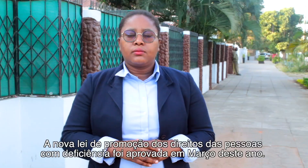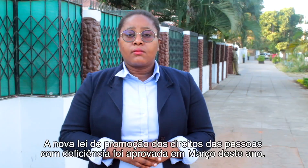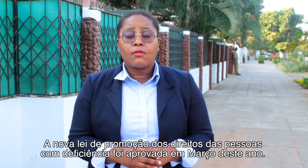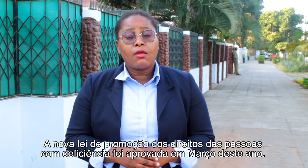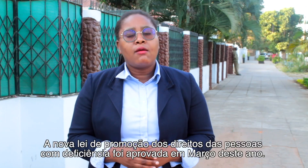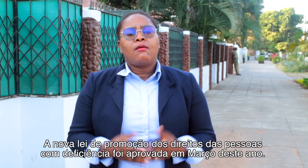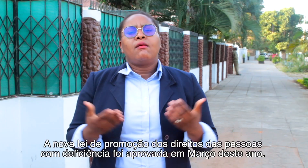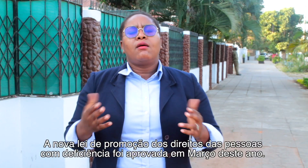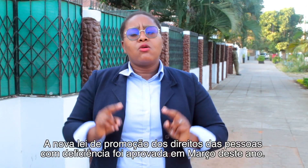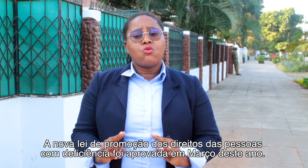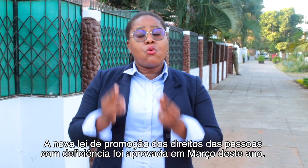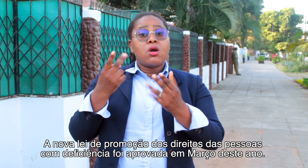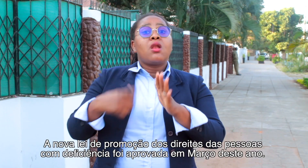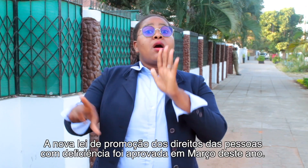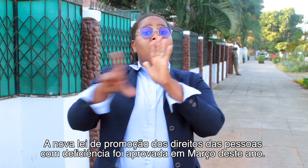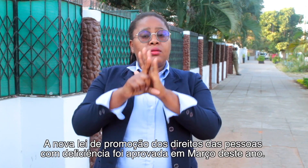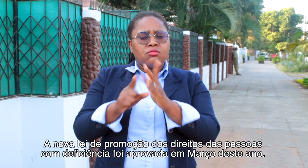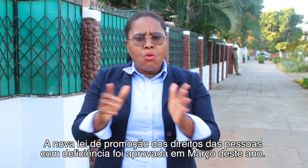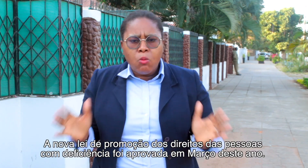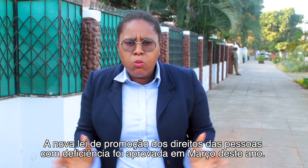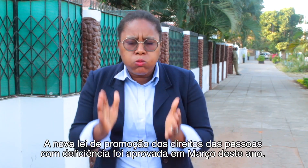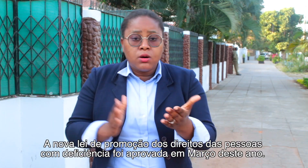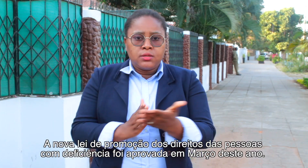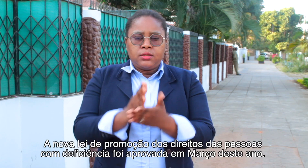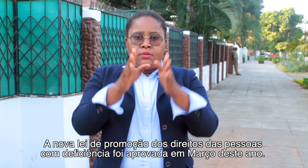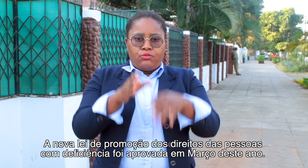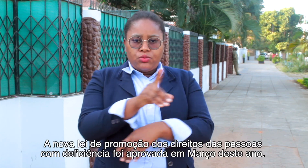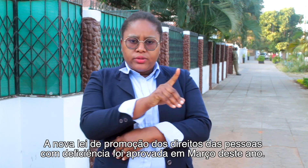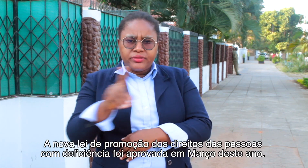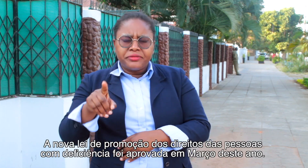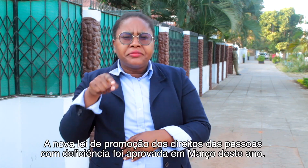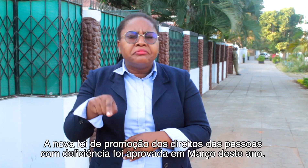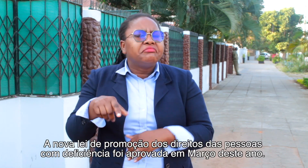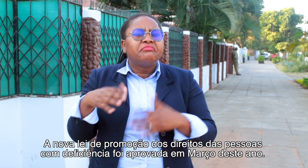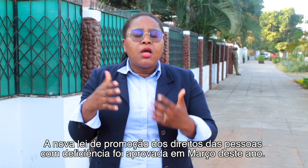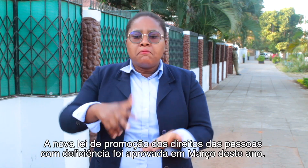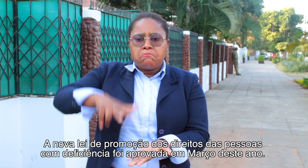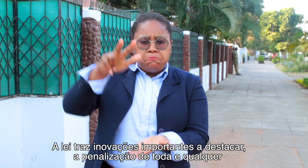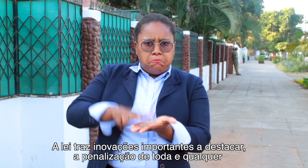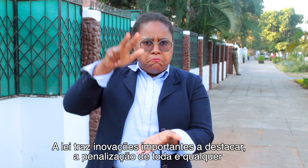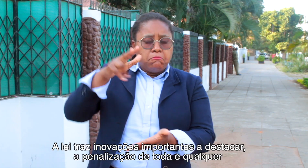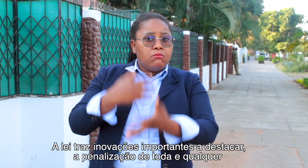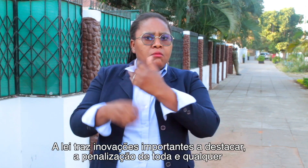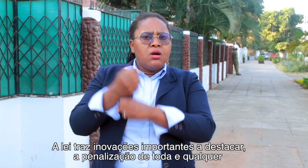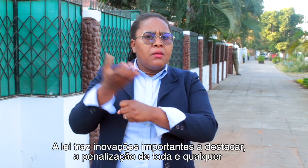A nova lei de promoção dos direitos das pessoas com deficiência foi aprovada em março deste ano. A lei traz inovações